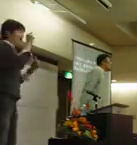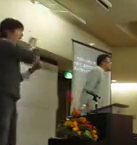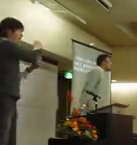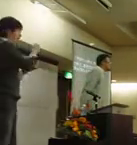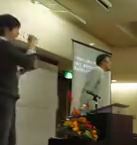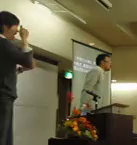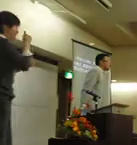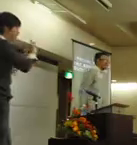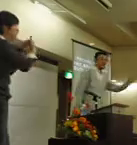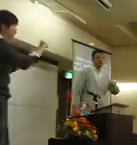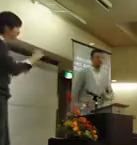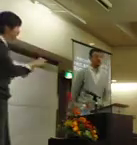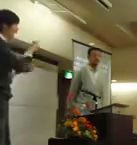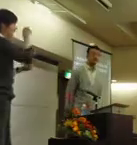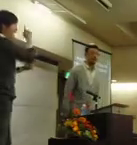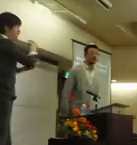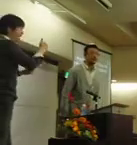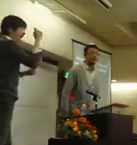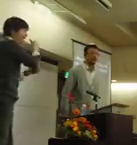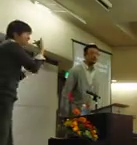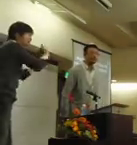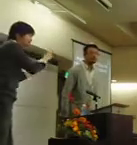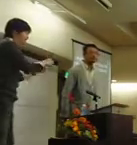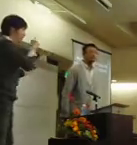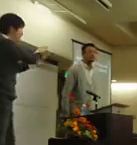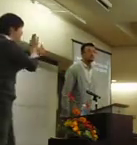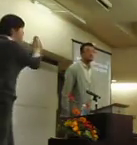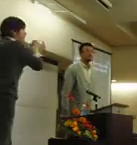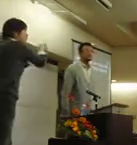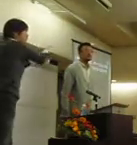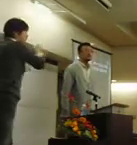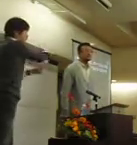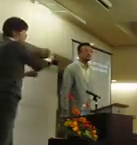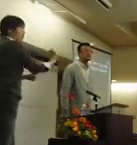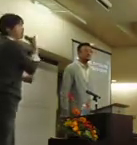やつに、なんであんなやつに手を貸さなきゃいかん。